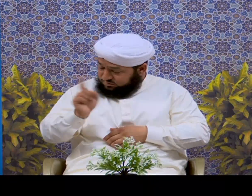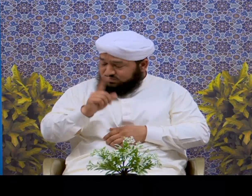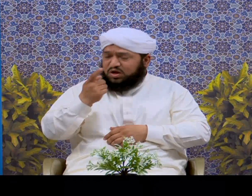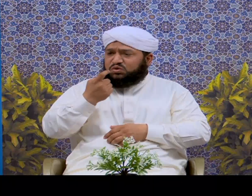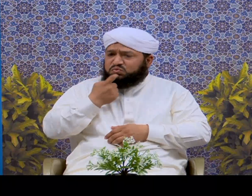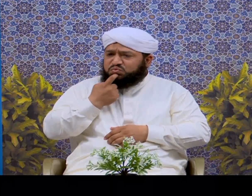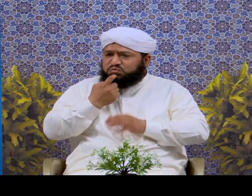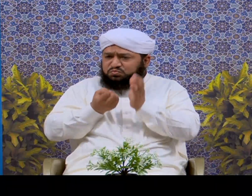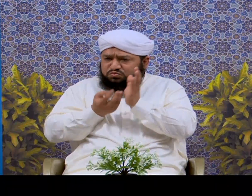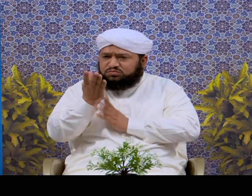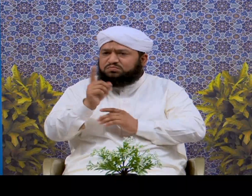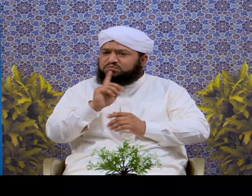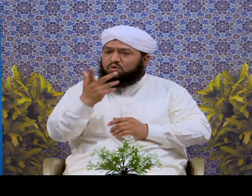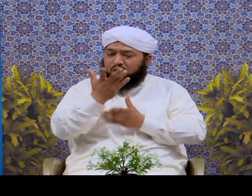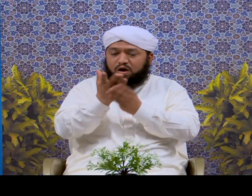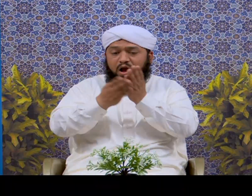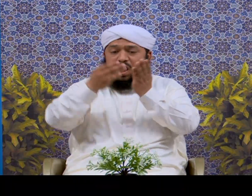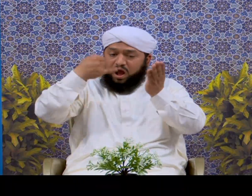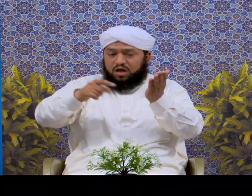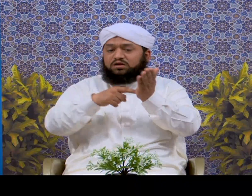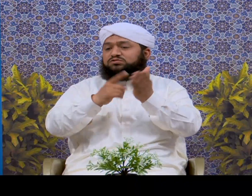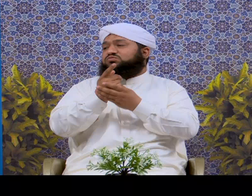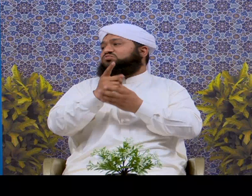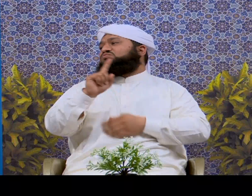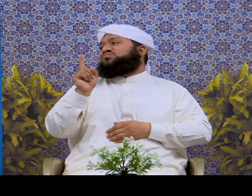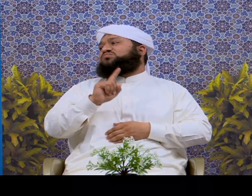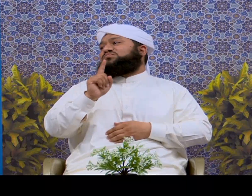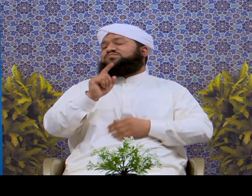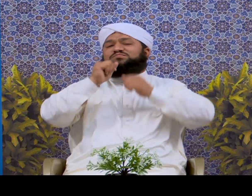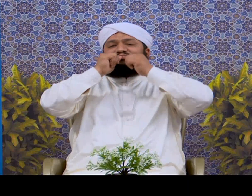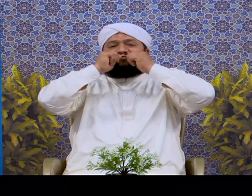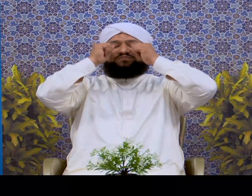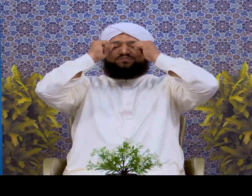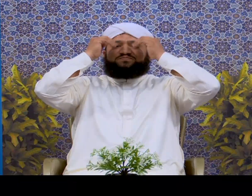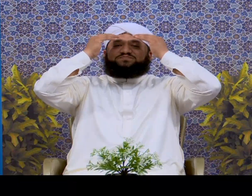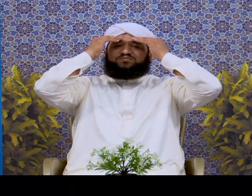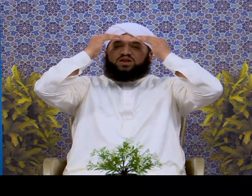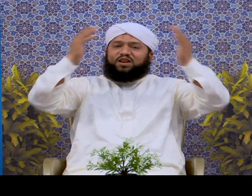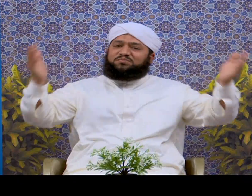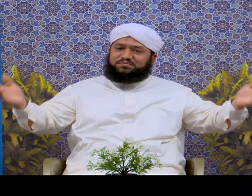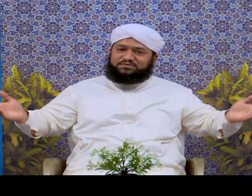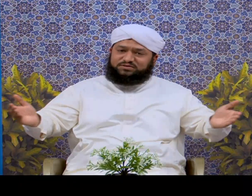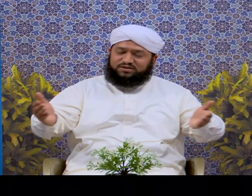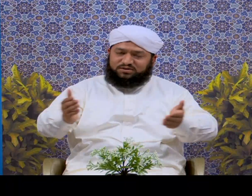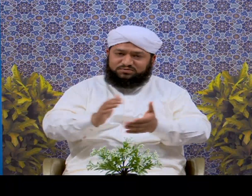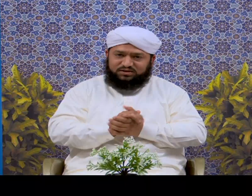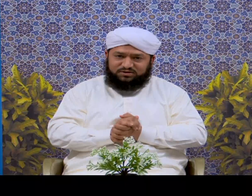غیبت پر مبنی اشارے کریں۔ صلو علی الحبیب صلی اللہ علی محمد صلی اللہ علیہ وآلہ وصحبہ وسلم۔